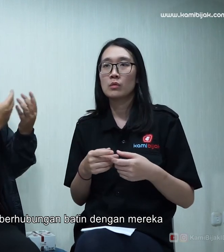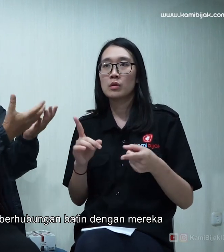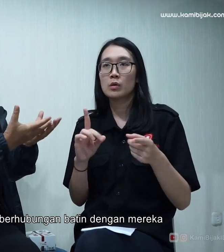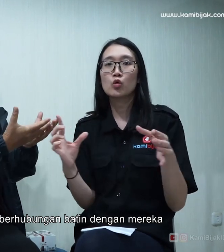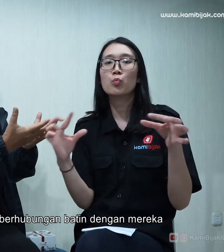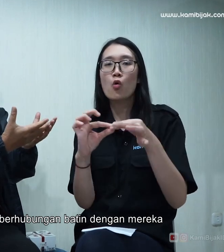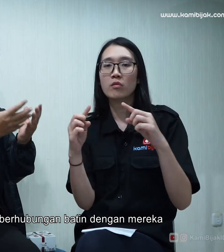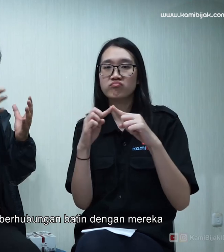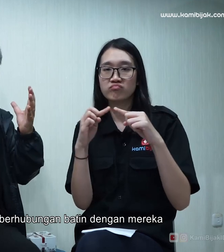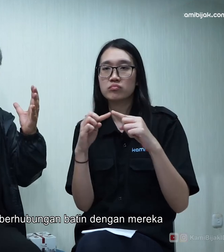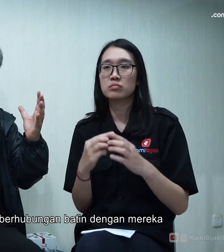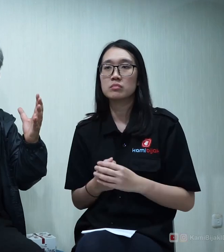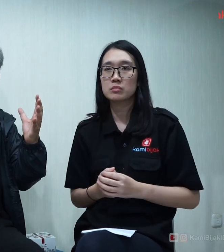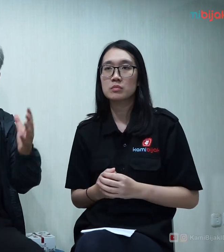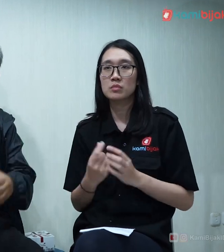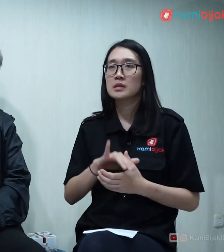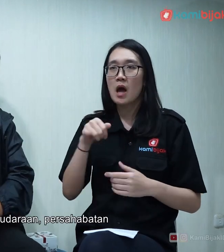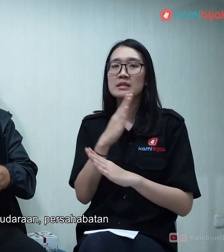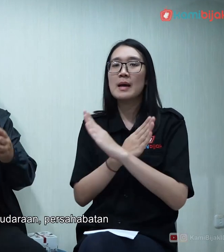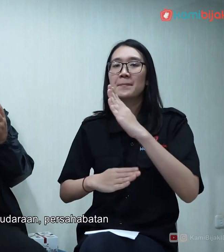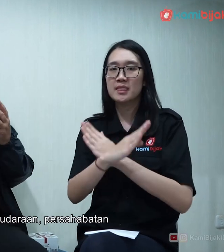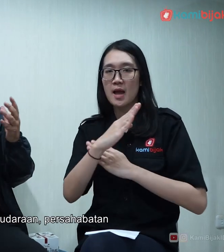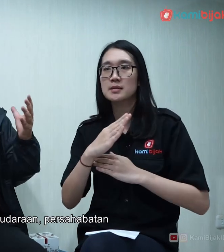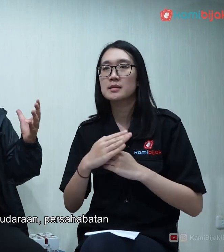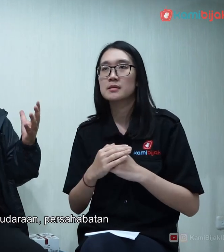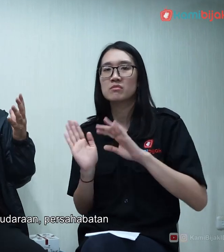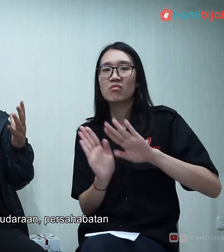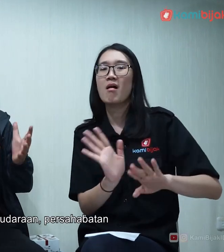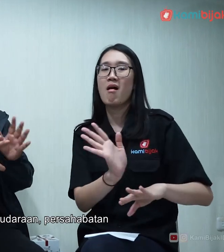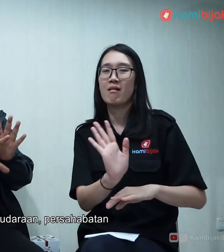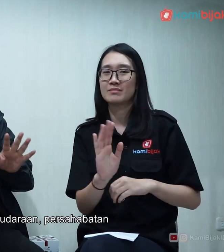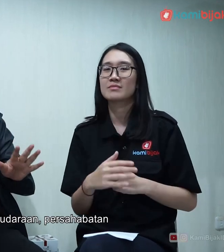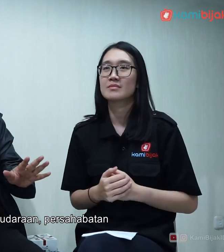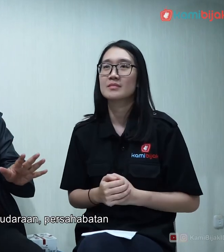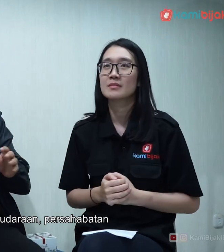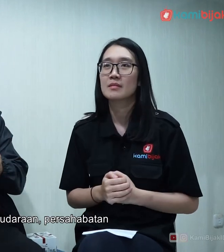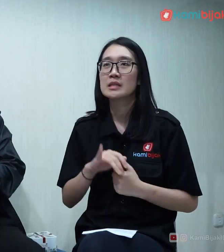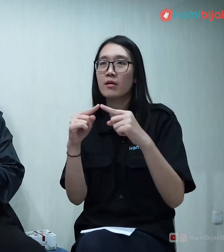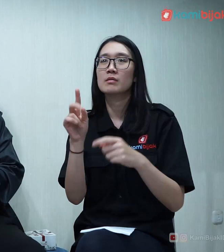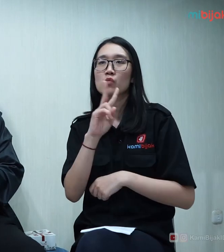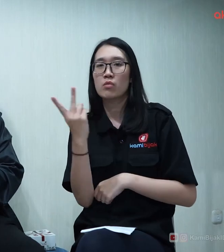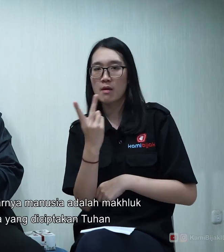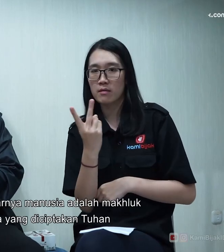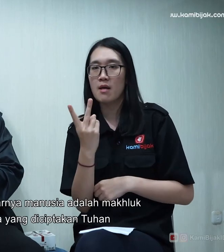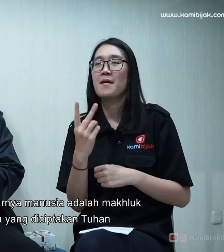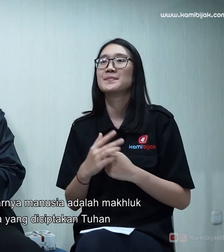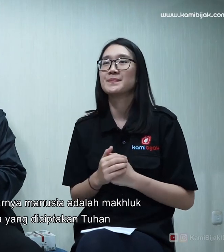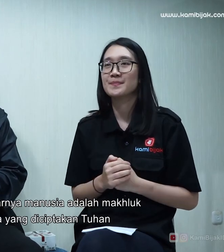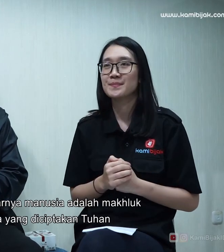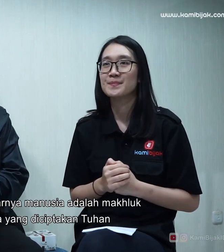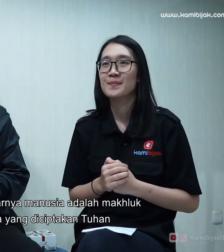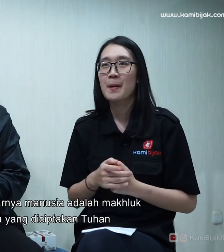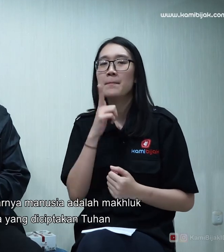batin dengan mereka. Jadi persaudaraan, persahabatan, karena pada